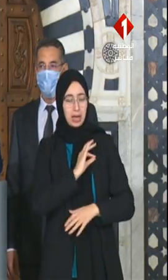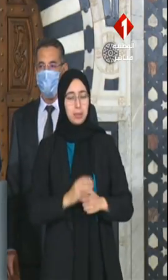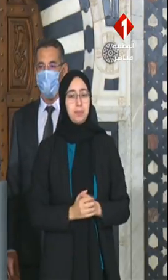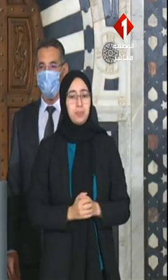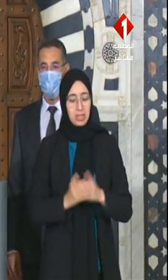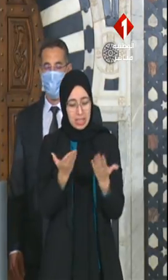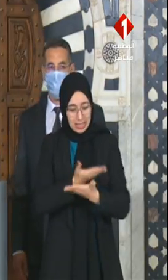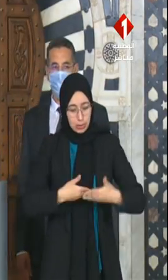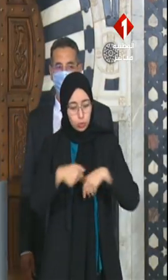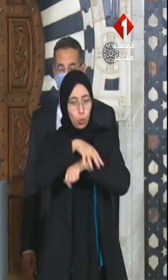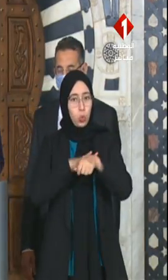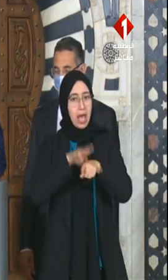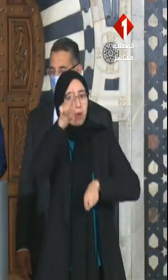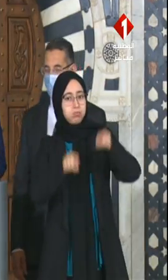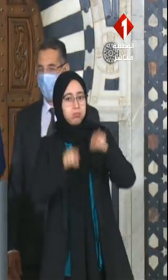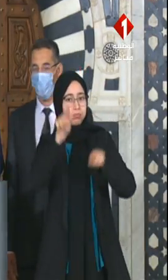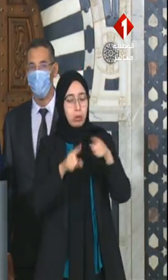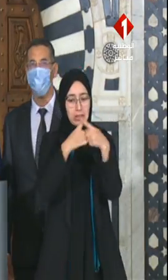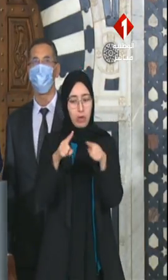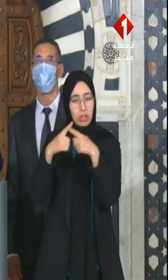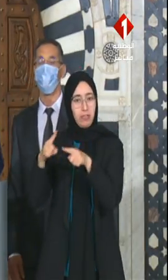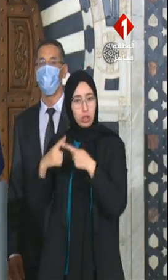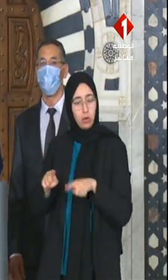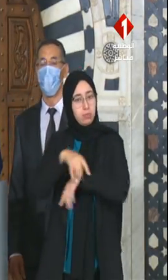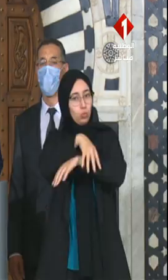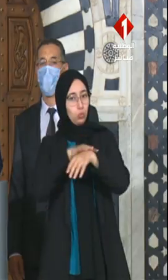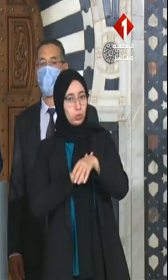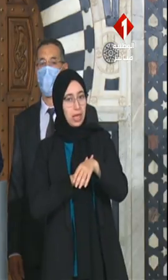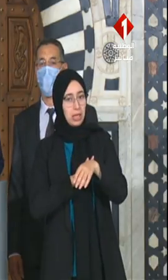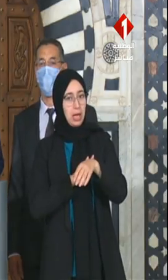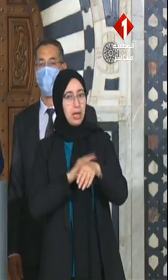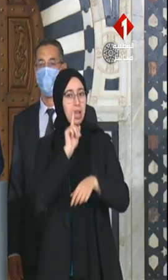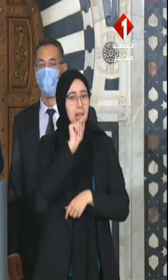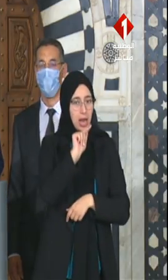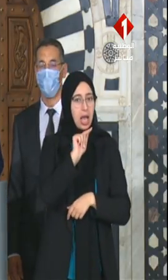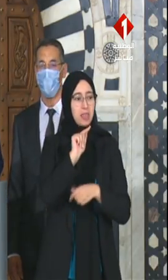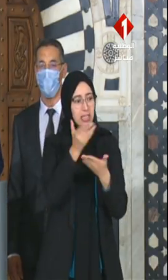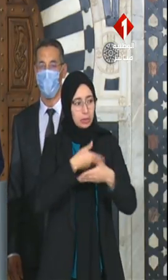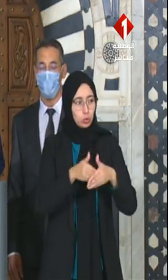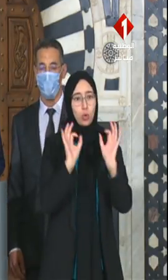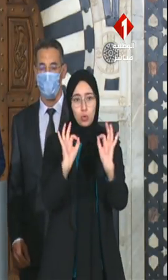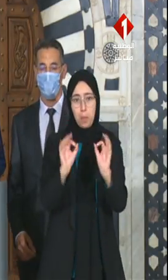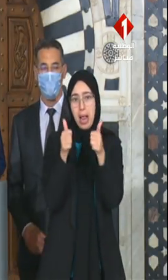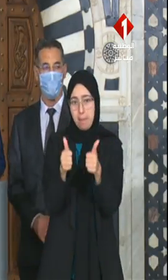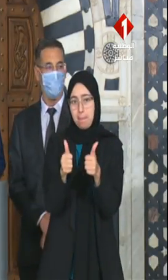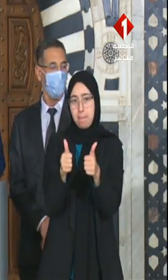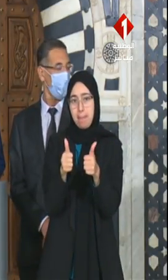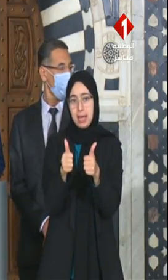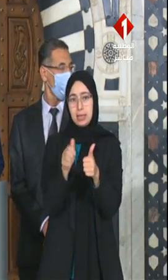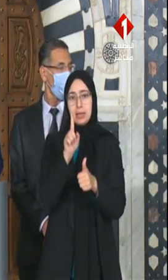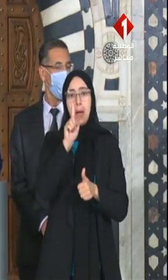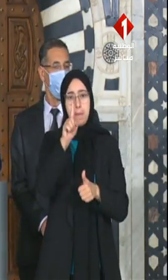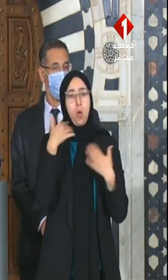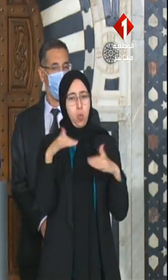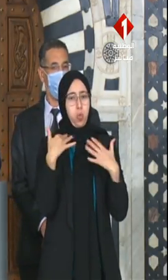الوضع الوبائي في الجهات يختلف، ثم جهات الوضع فيها مستقر لكن مازال